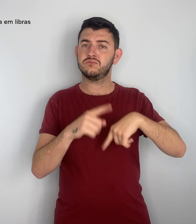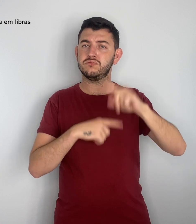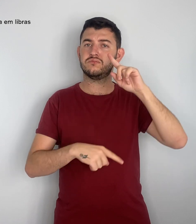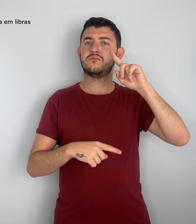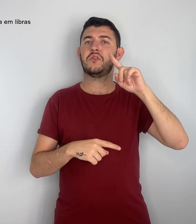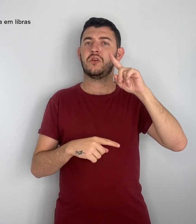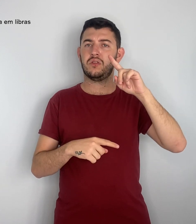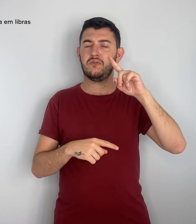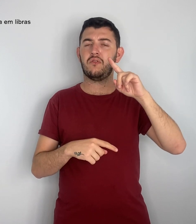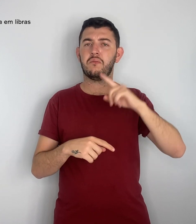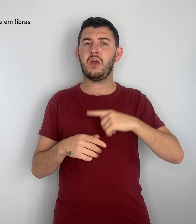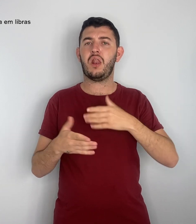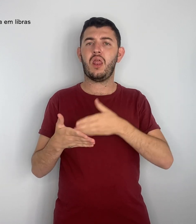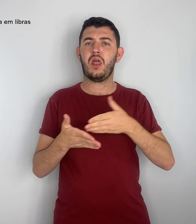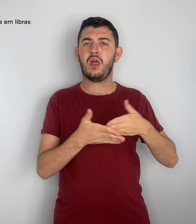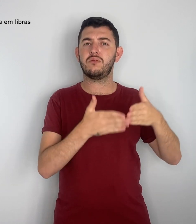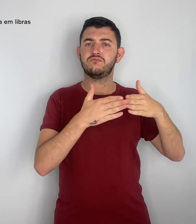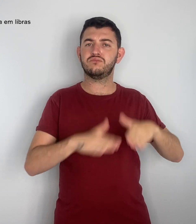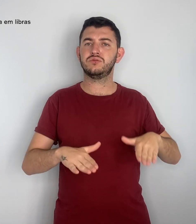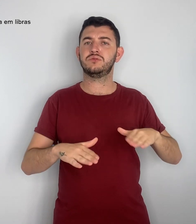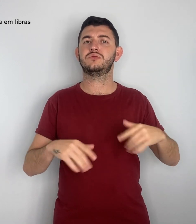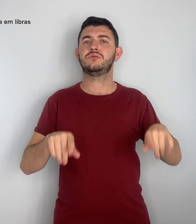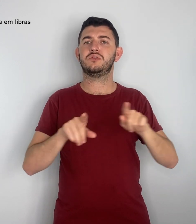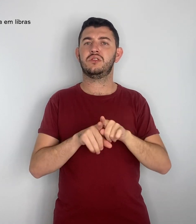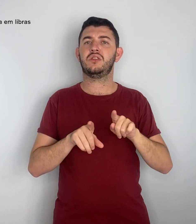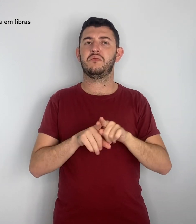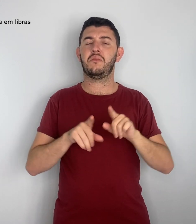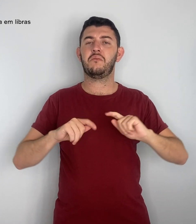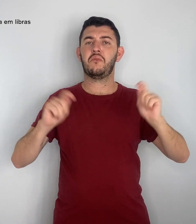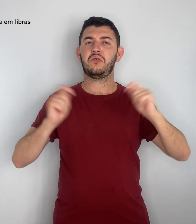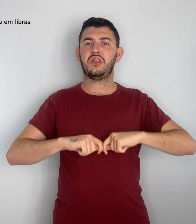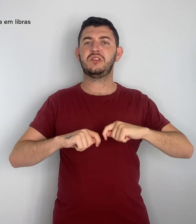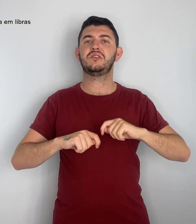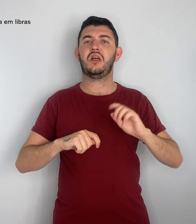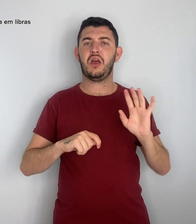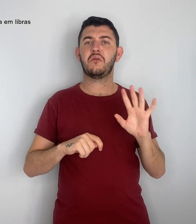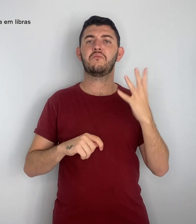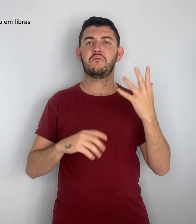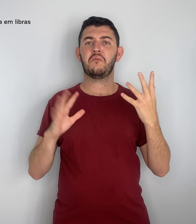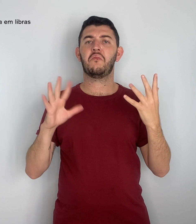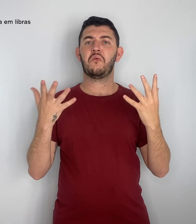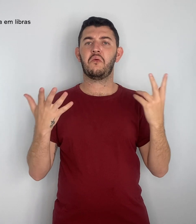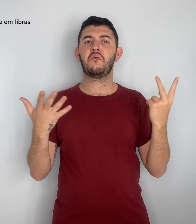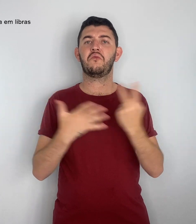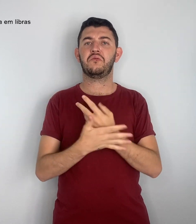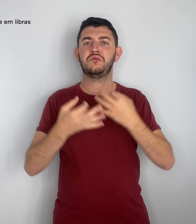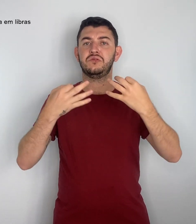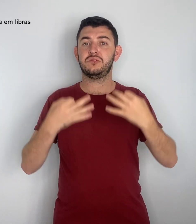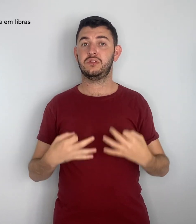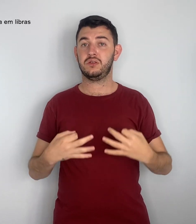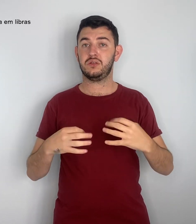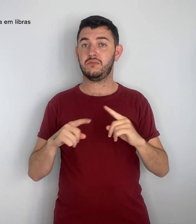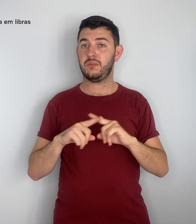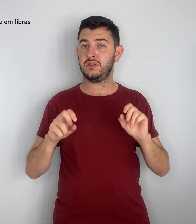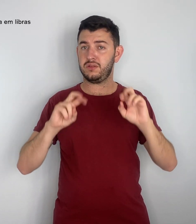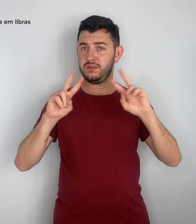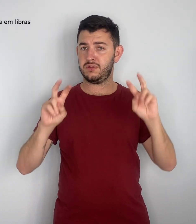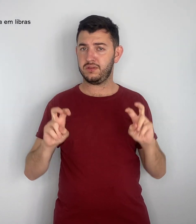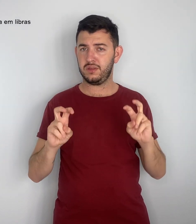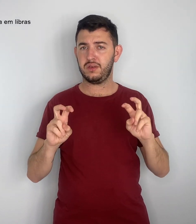de limites e realização de potencialidades. Na última matéria sobre o tema, falamos